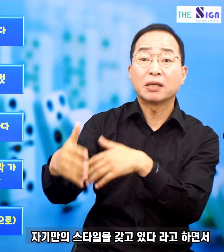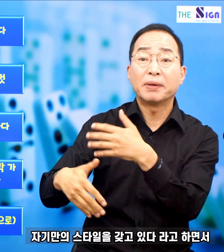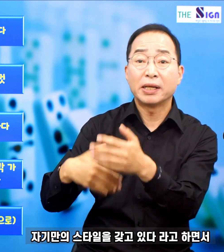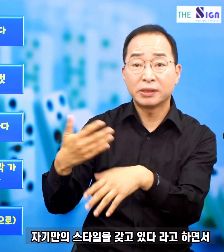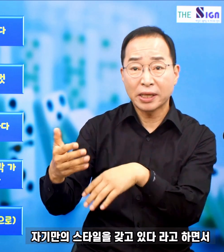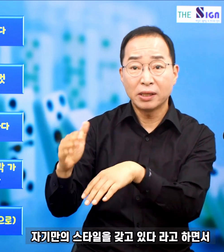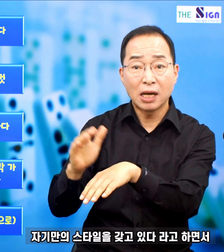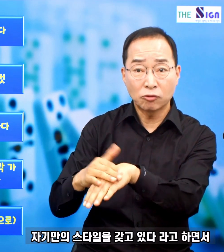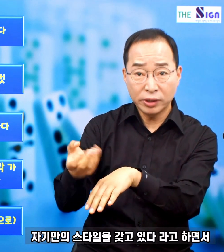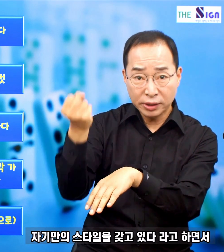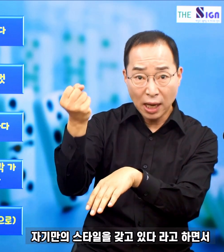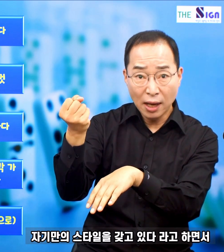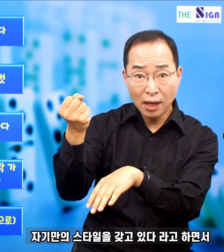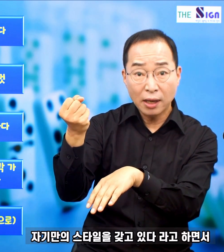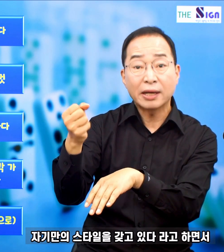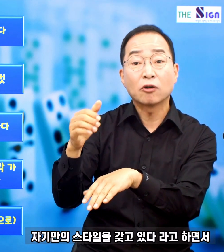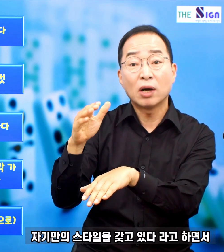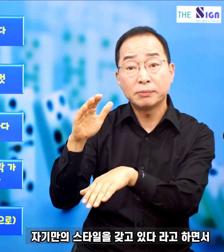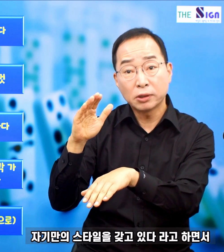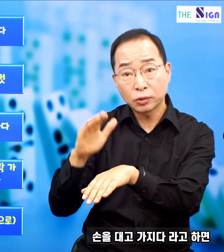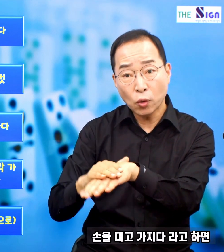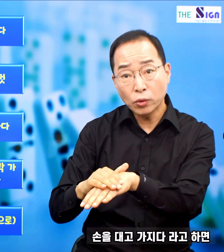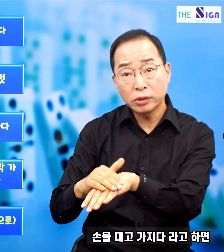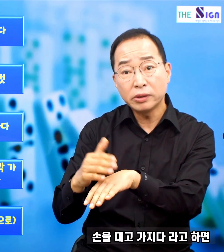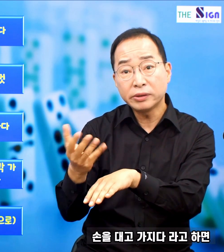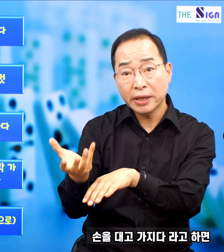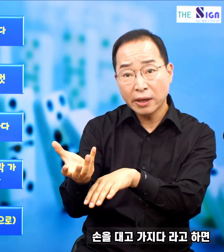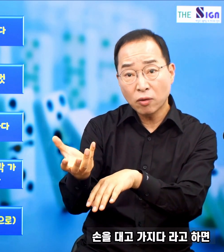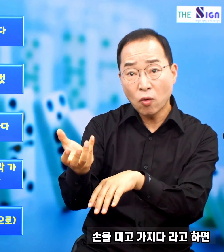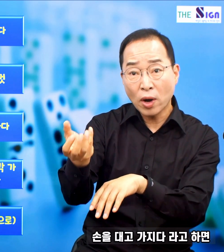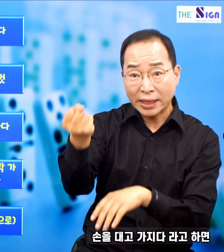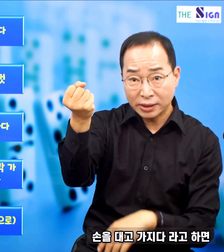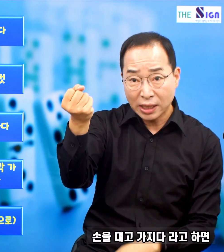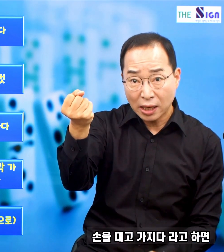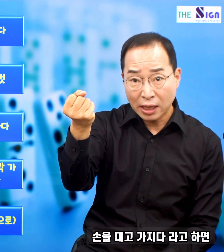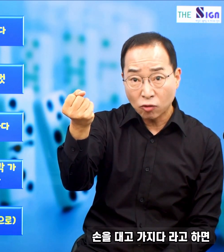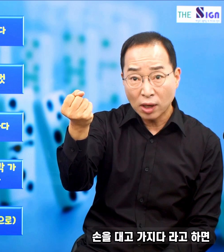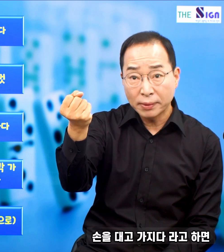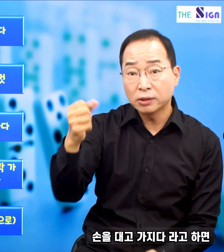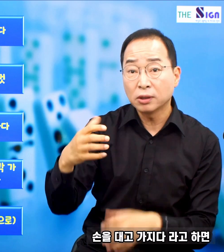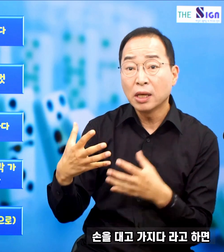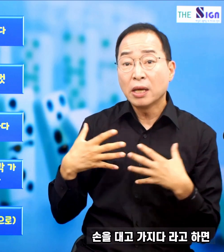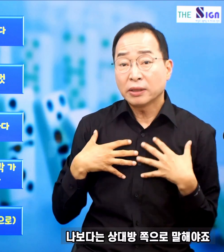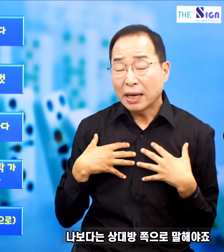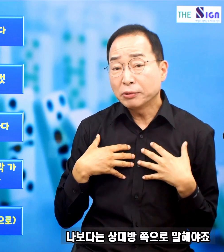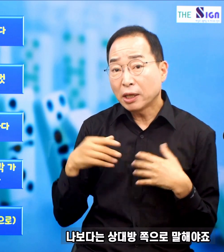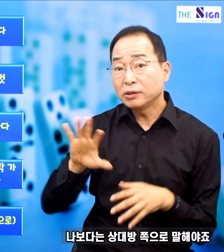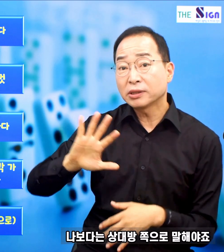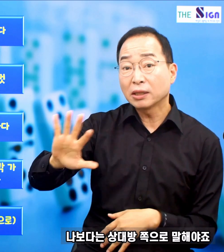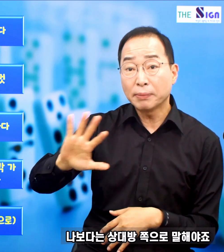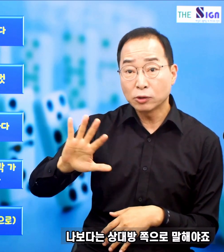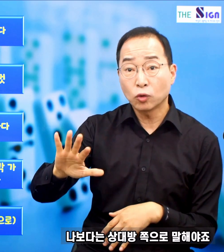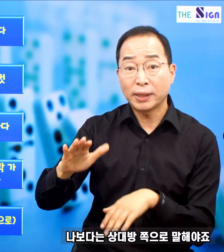자기만의 스타일을 갖고 있다. 라고 하면서 손을 대고 가지다. 라고 하면 나보다는 이제 상대방 쪽으로 많이